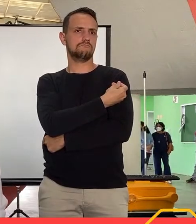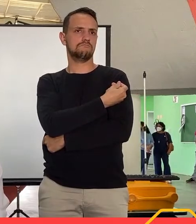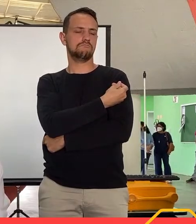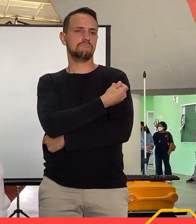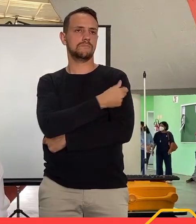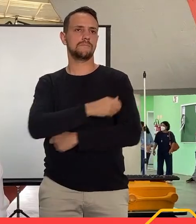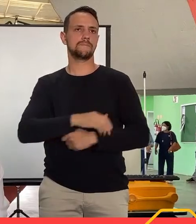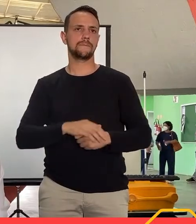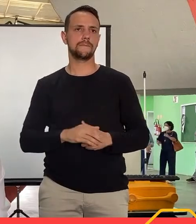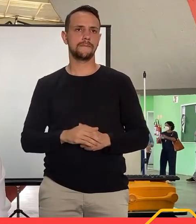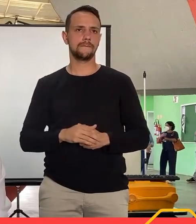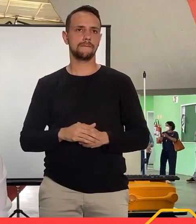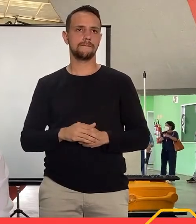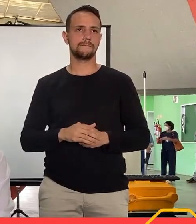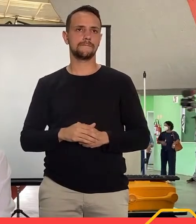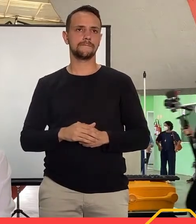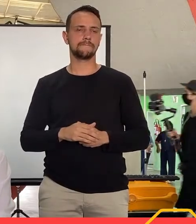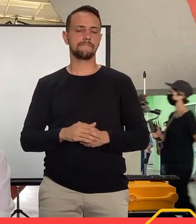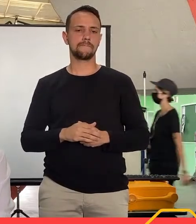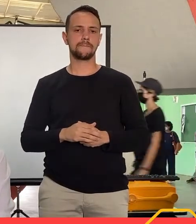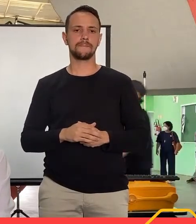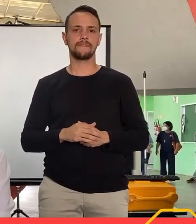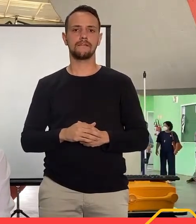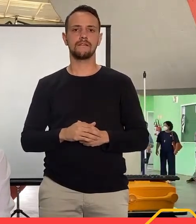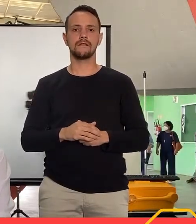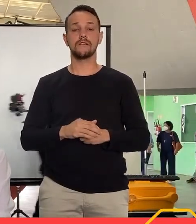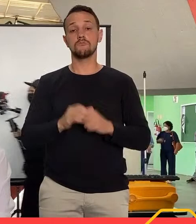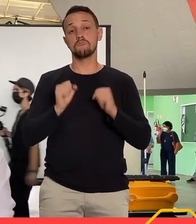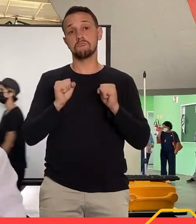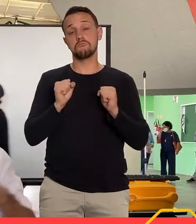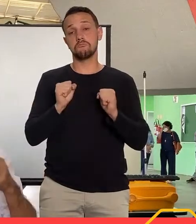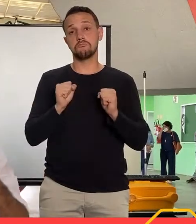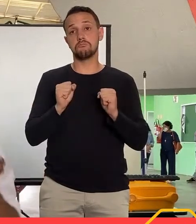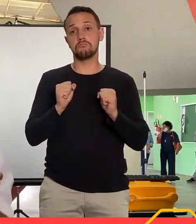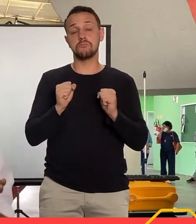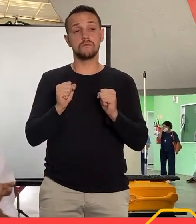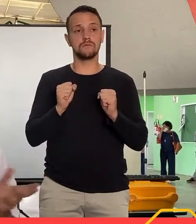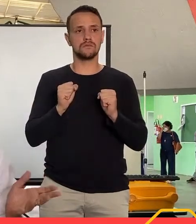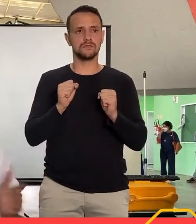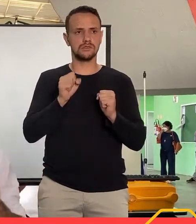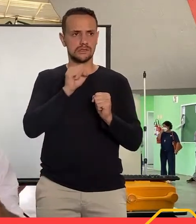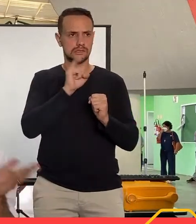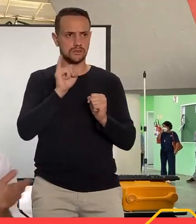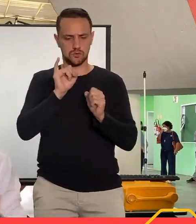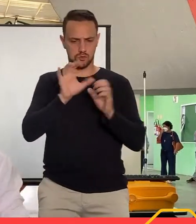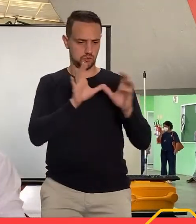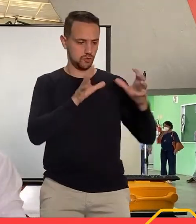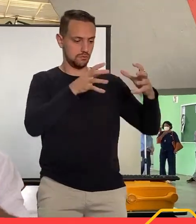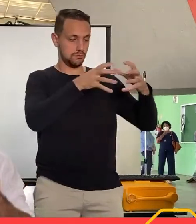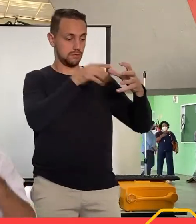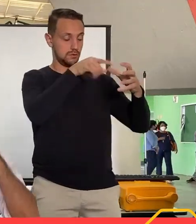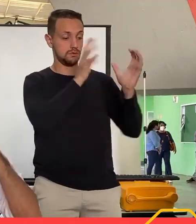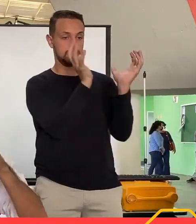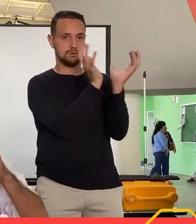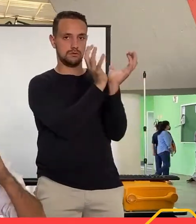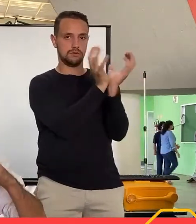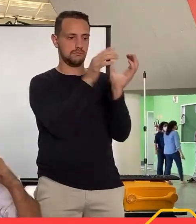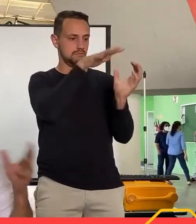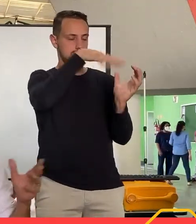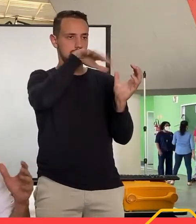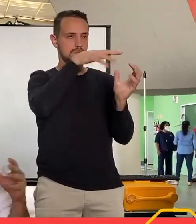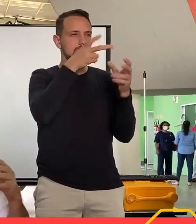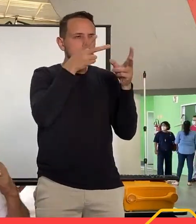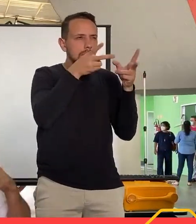que pode ser dita por um um determinado agrupamento que tem uma